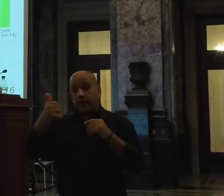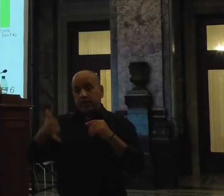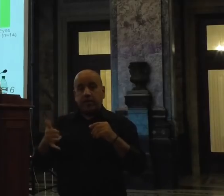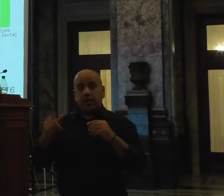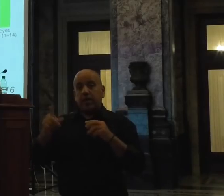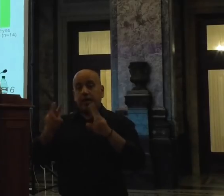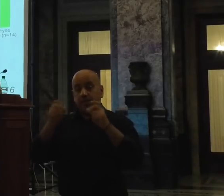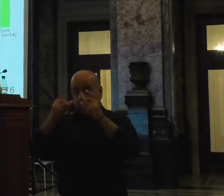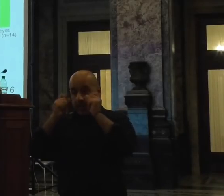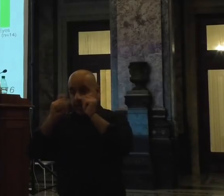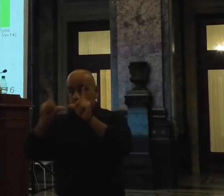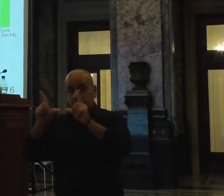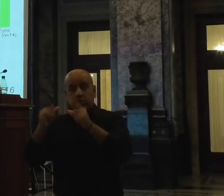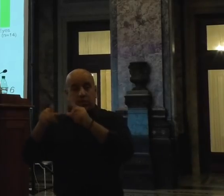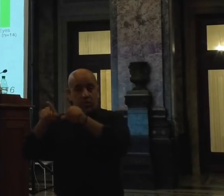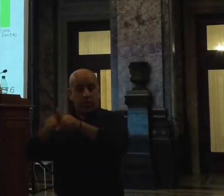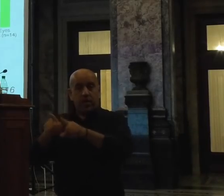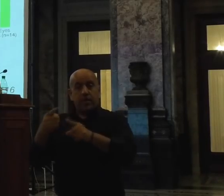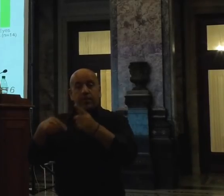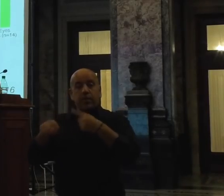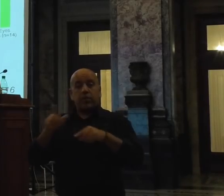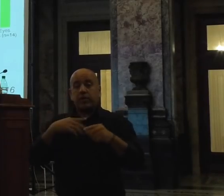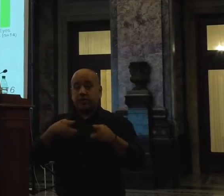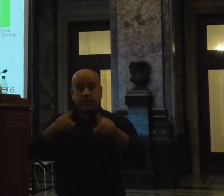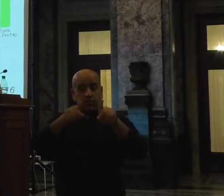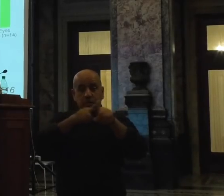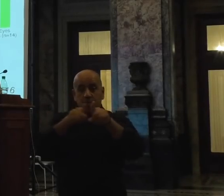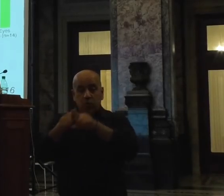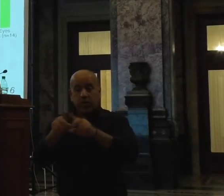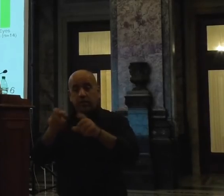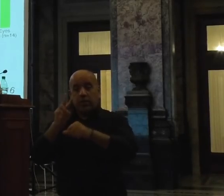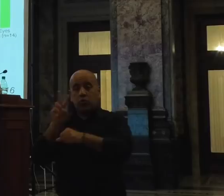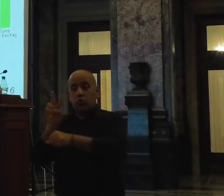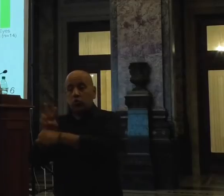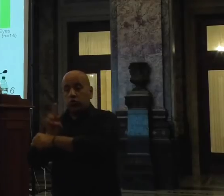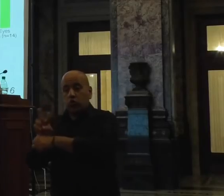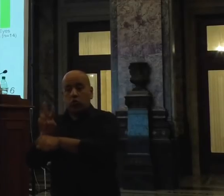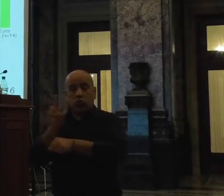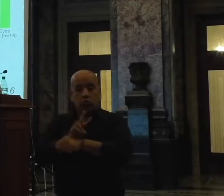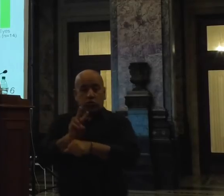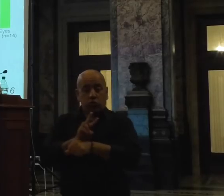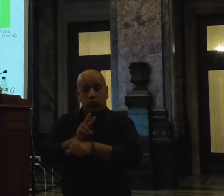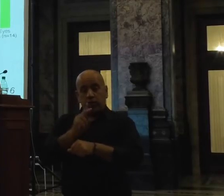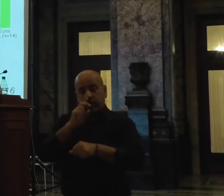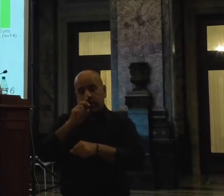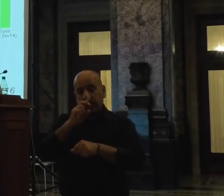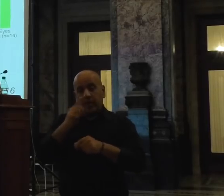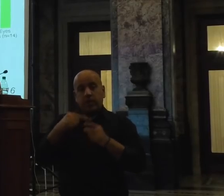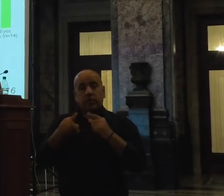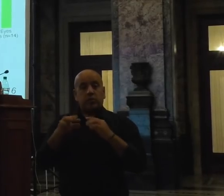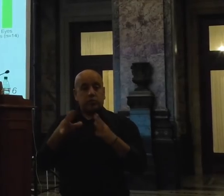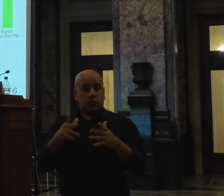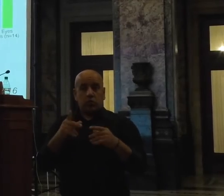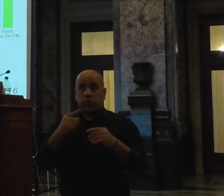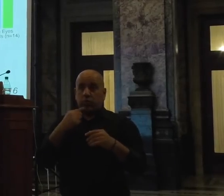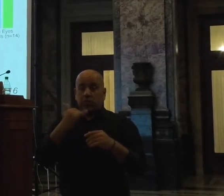efecto de atención y es el mismo que los controles. Y eso pasa tanto en los aciertos como